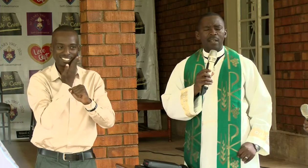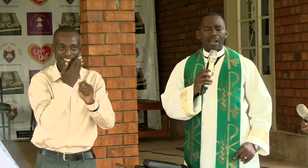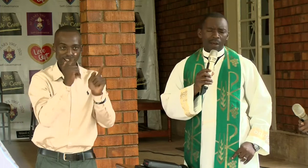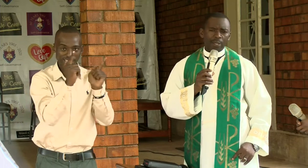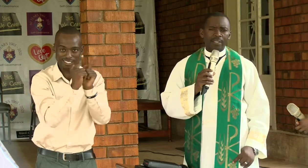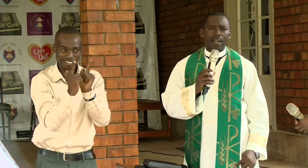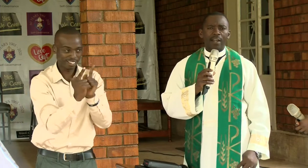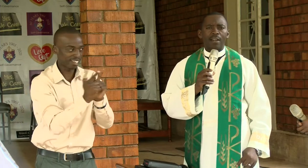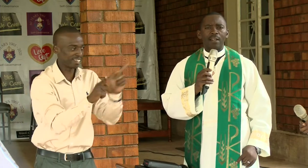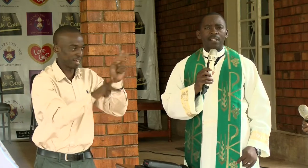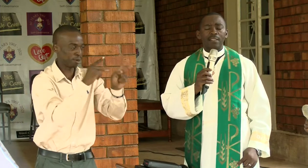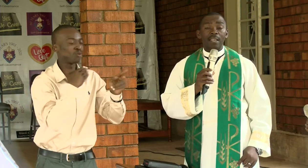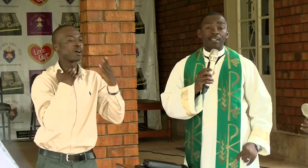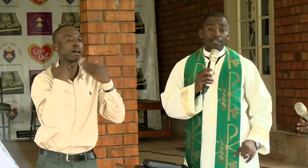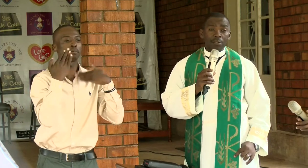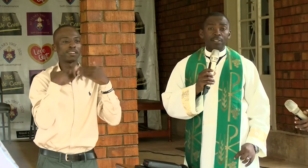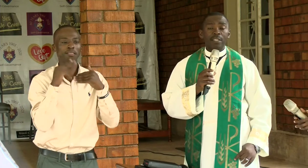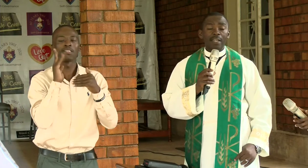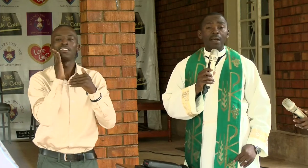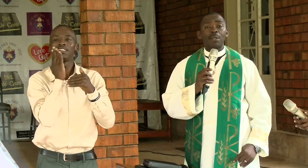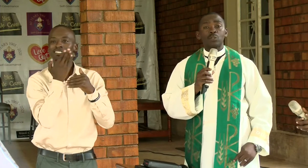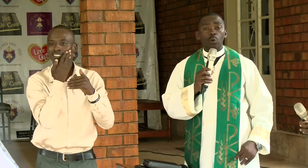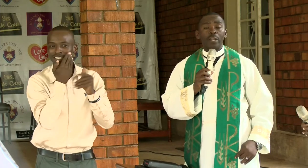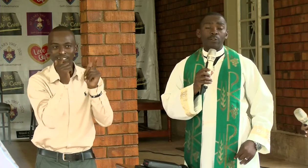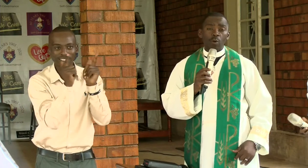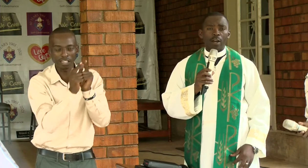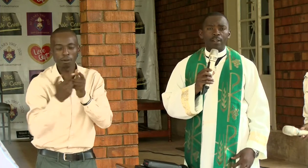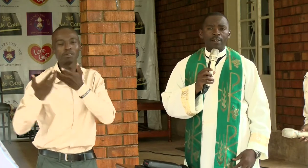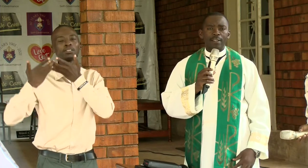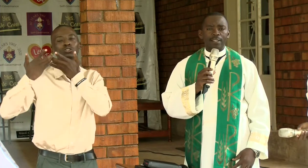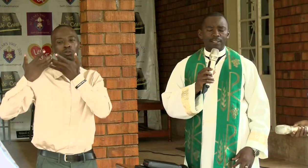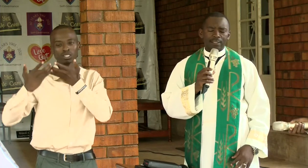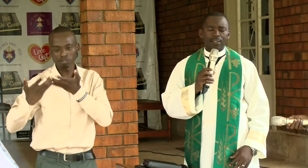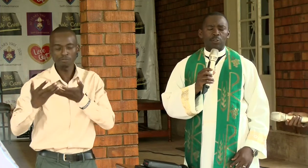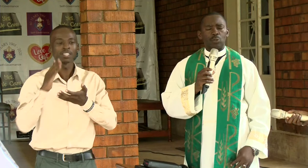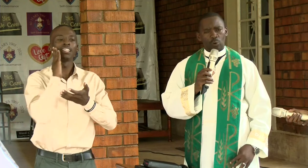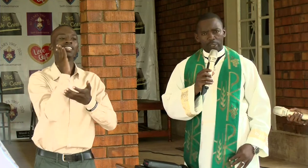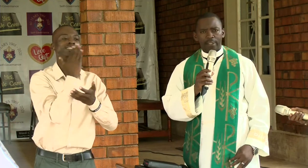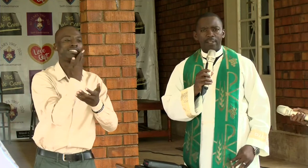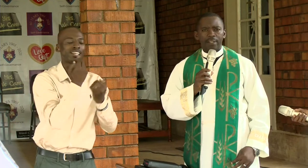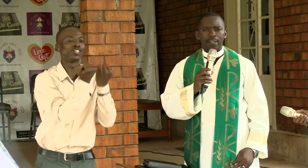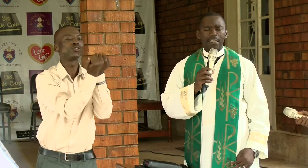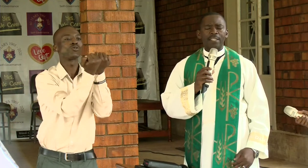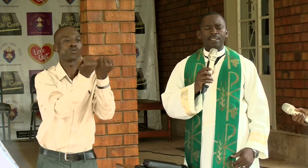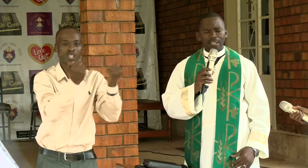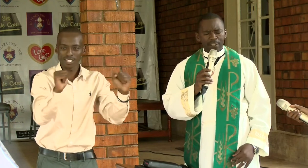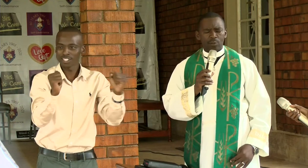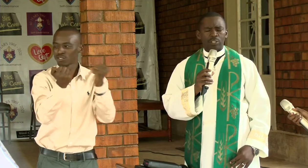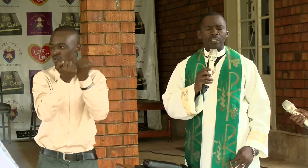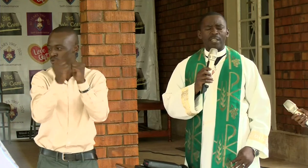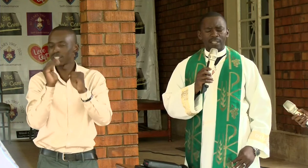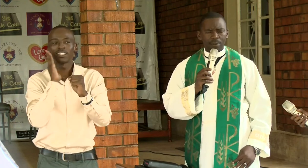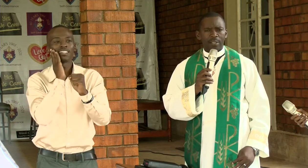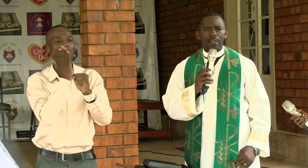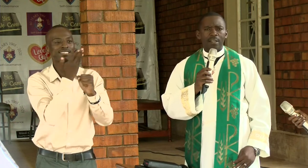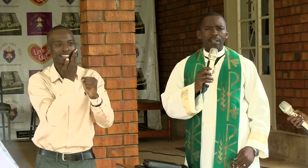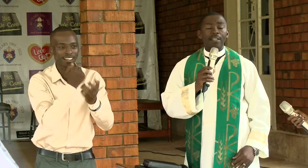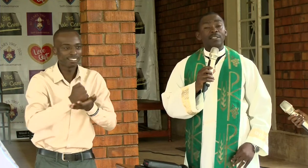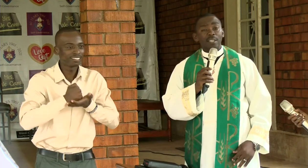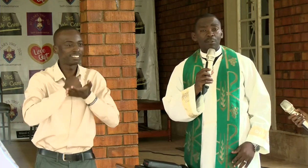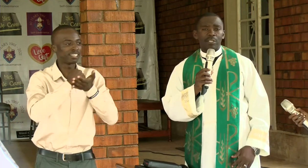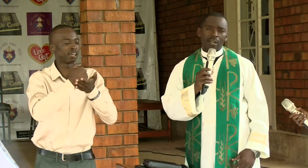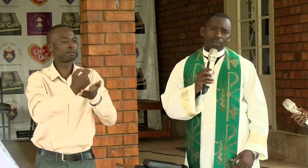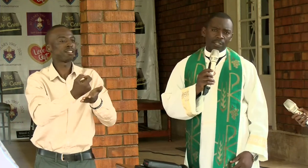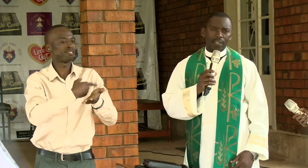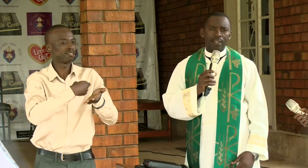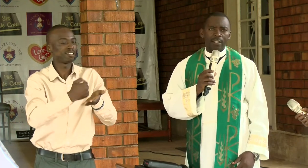kisinkane abeetaaga ekisa ekyo kisinkane abazitowereddwa ekisa ekyo kirokole ekisa ekyo kijjanjabe